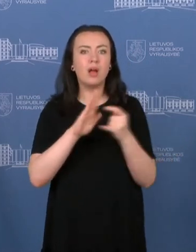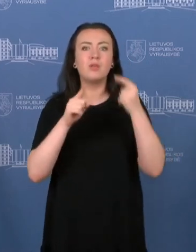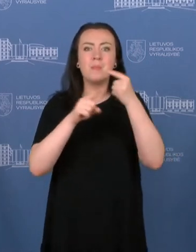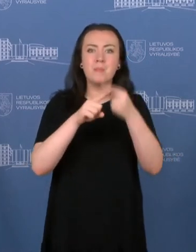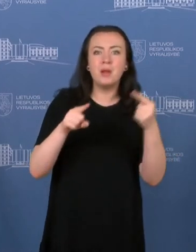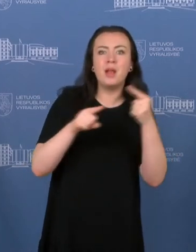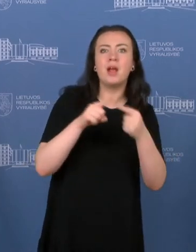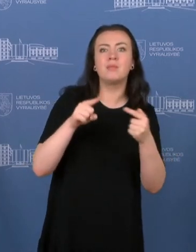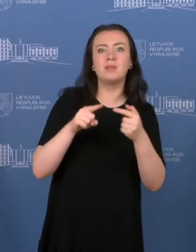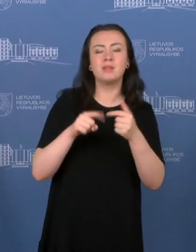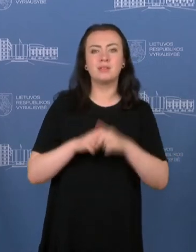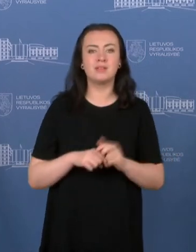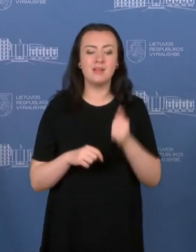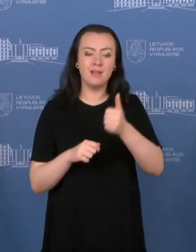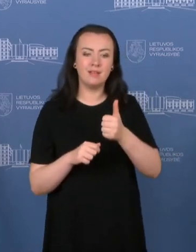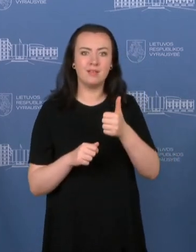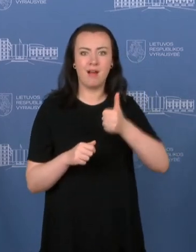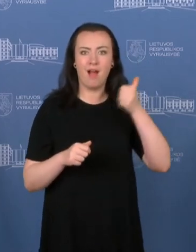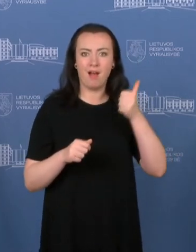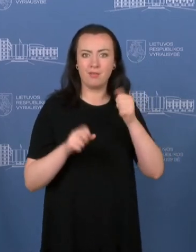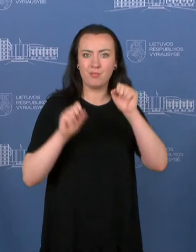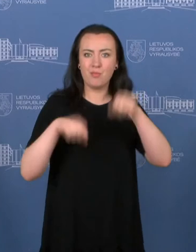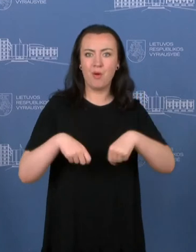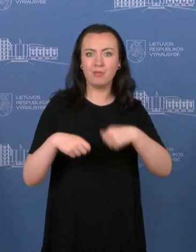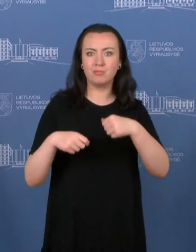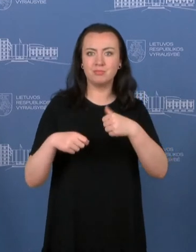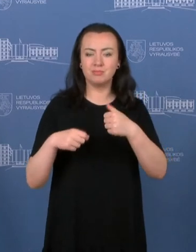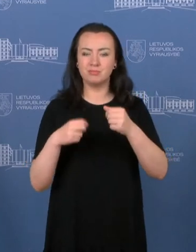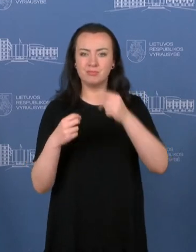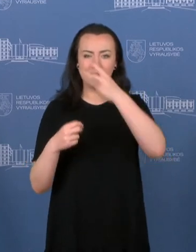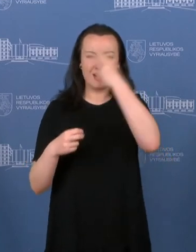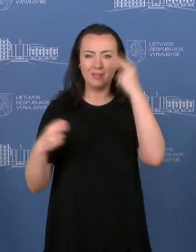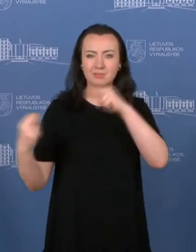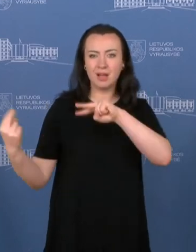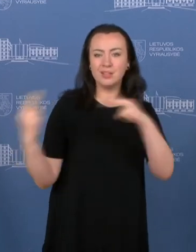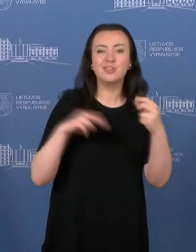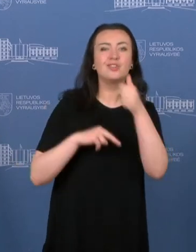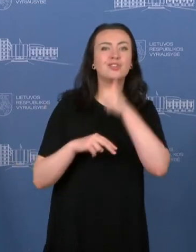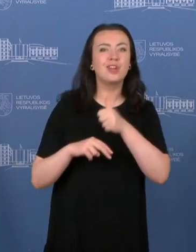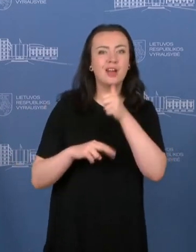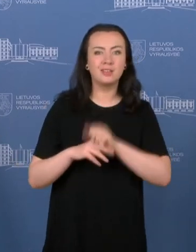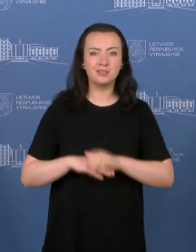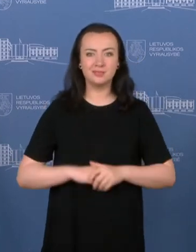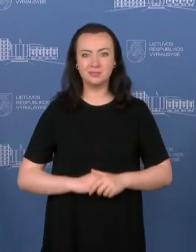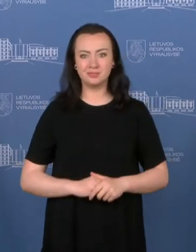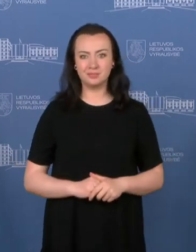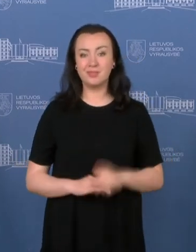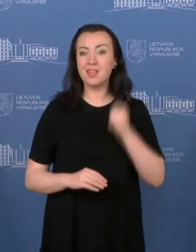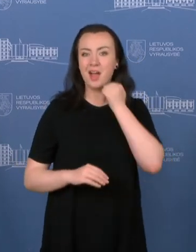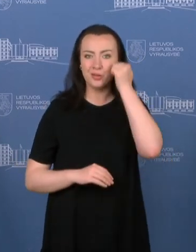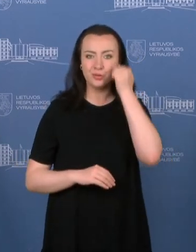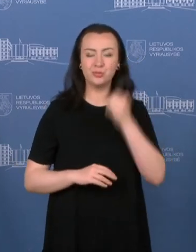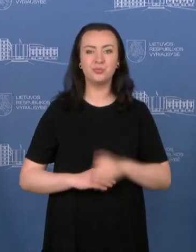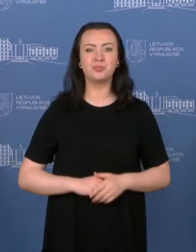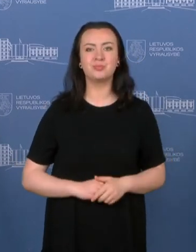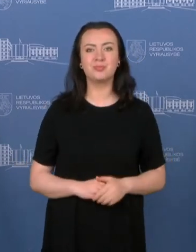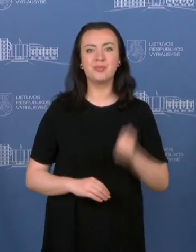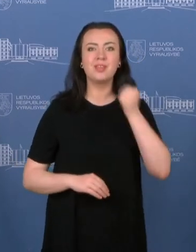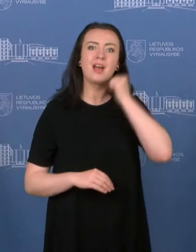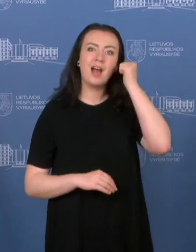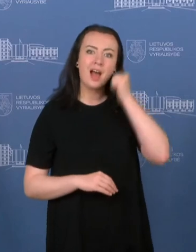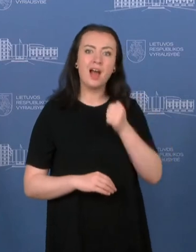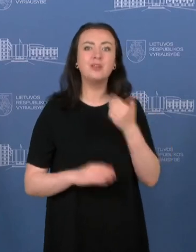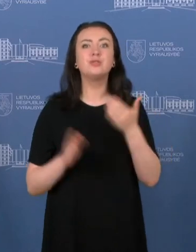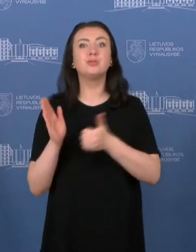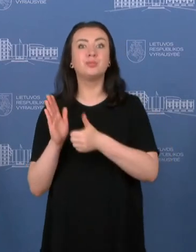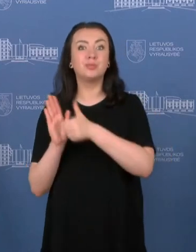priemonės, kurios ir atves mus į tą žalėją Lietuvos ateitį. Dėkoju. Ačiū aplinkos